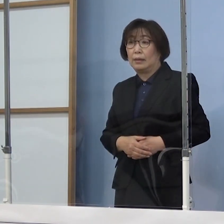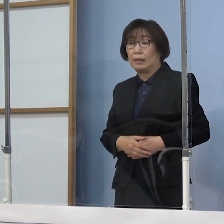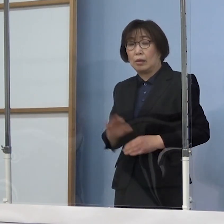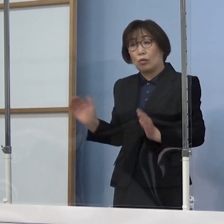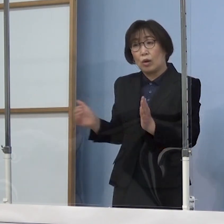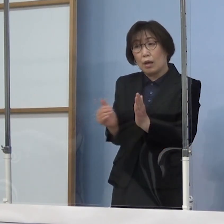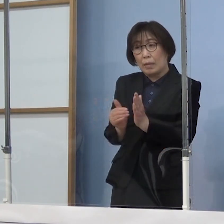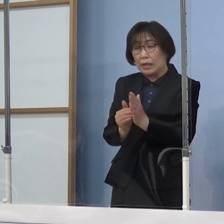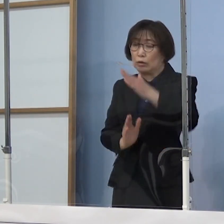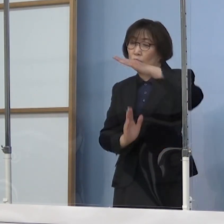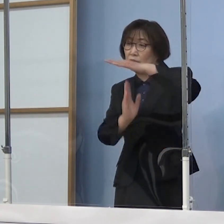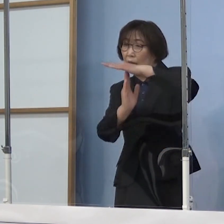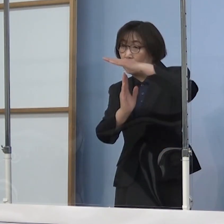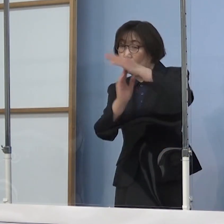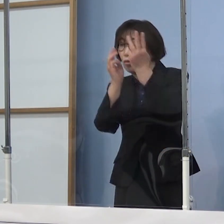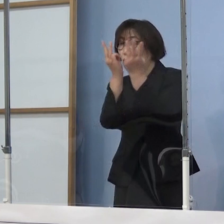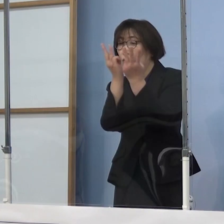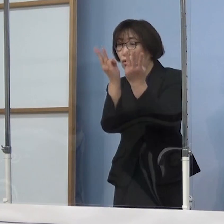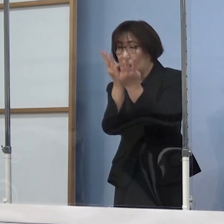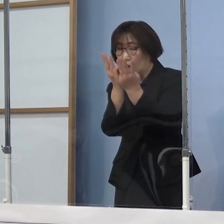れまで最高が